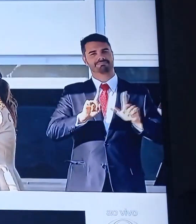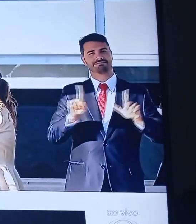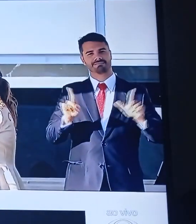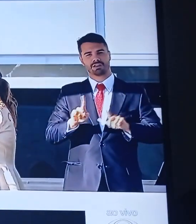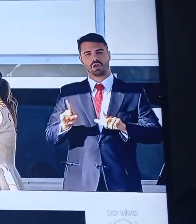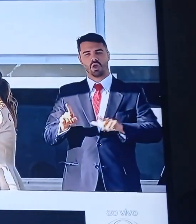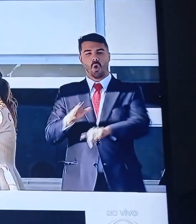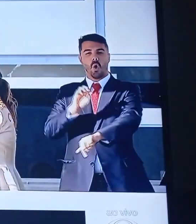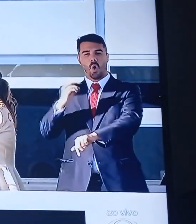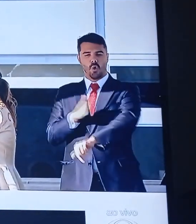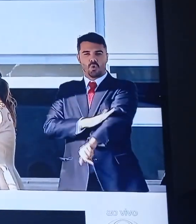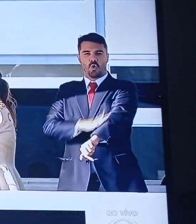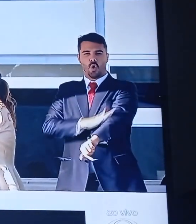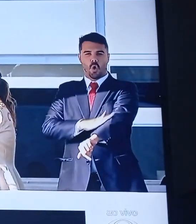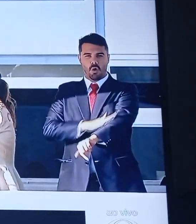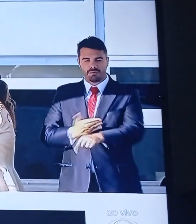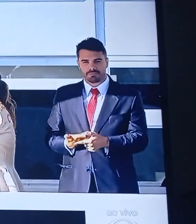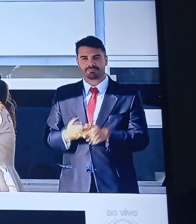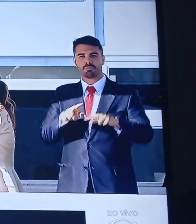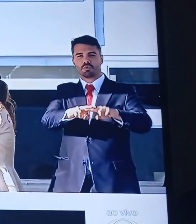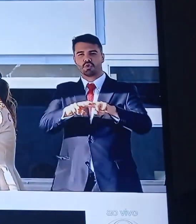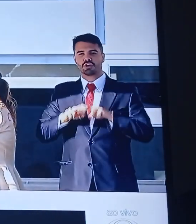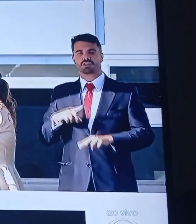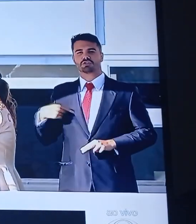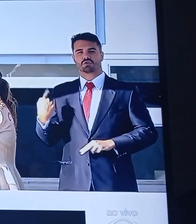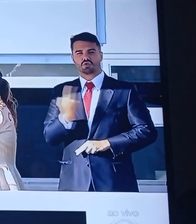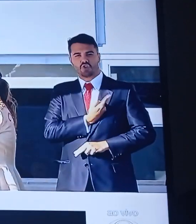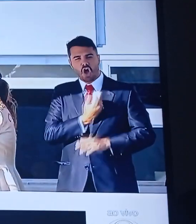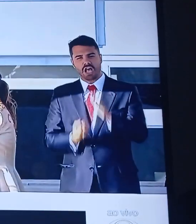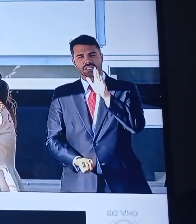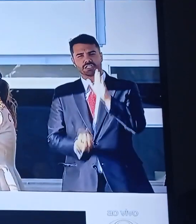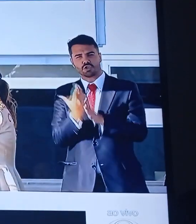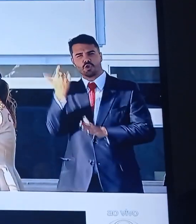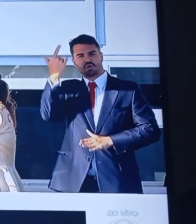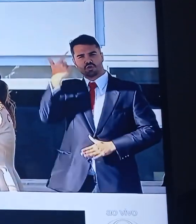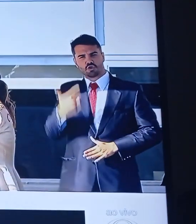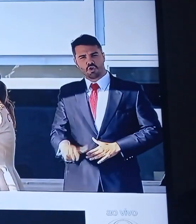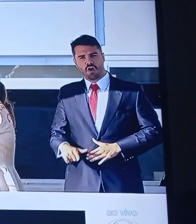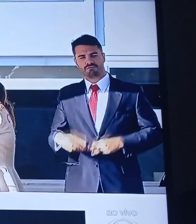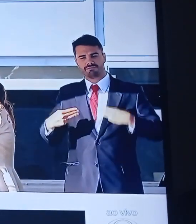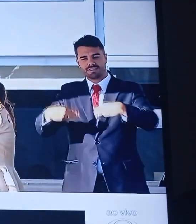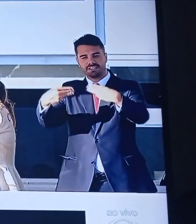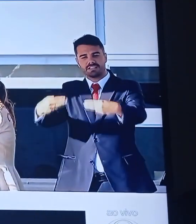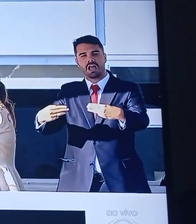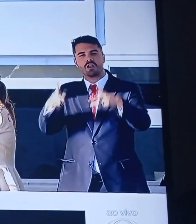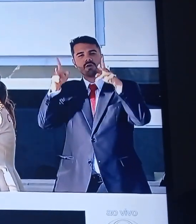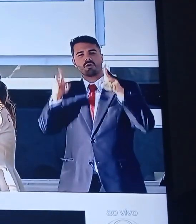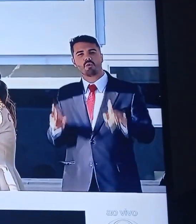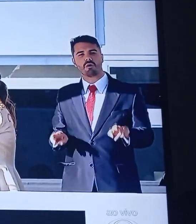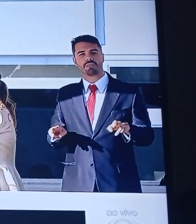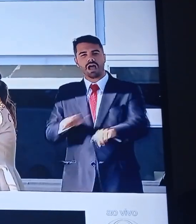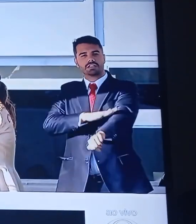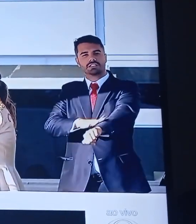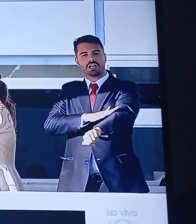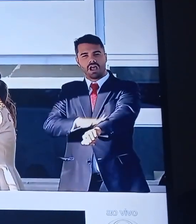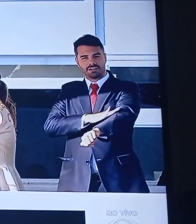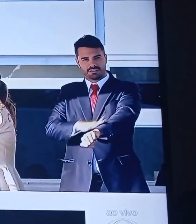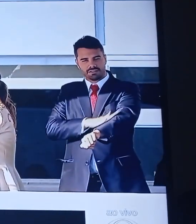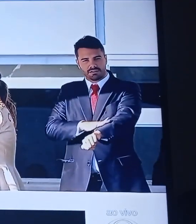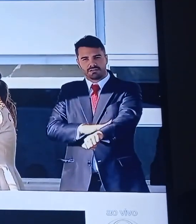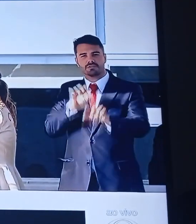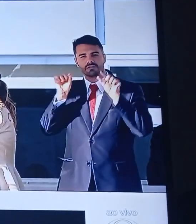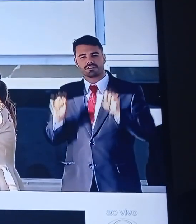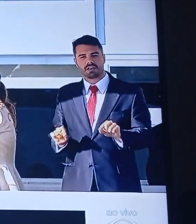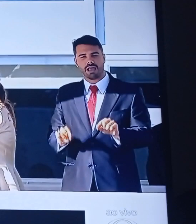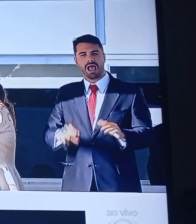sua pele. Por isso, estamos recriando o Ministério da Igualdade Racial para enterrar a